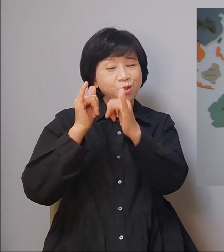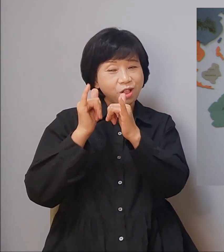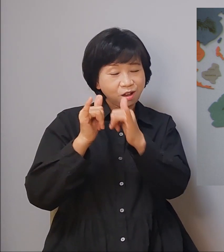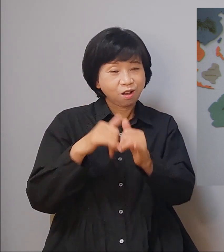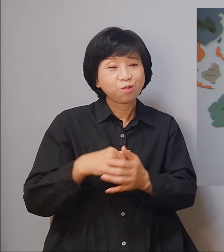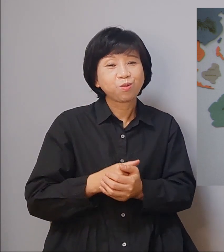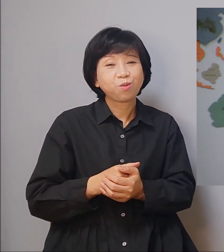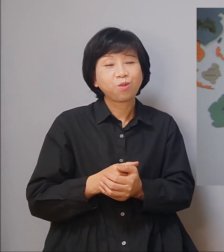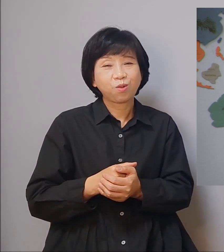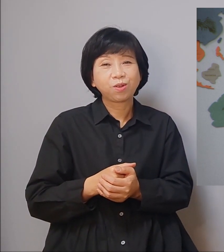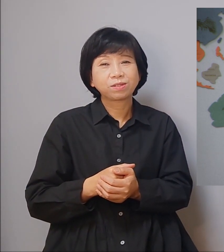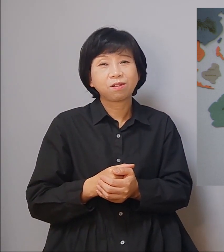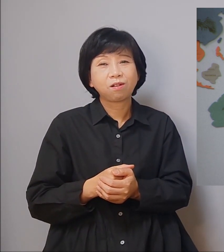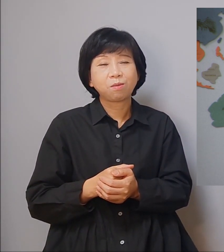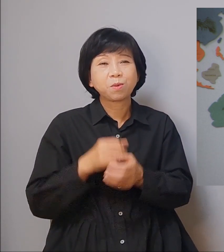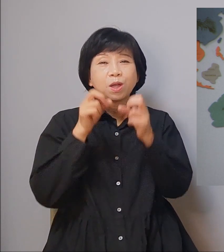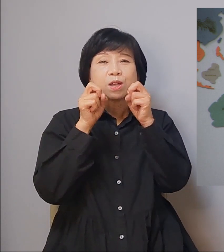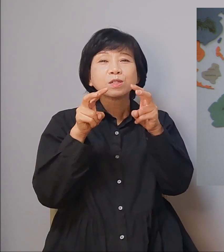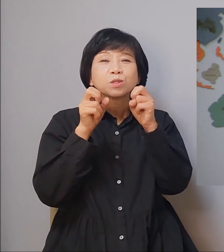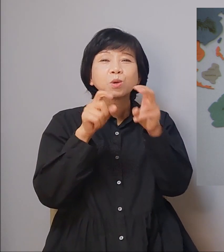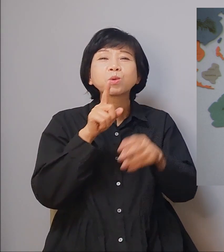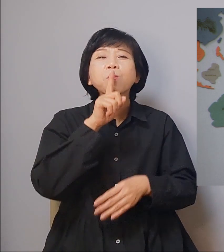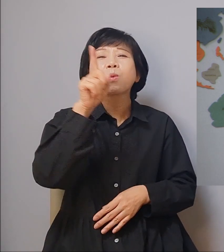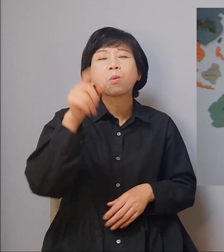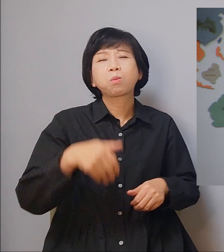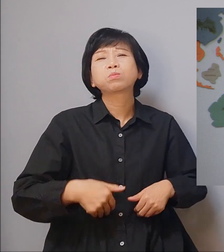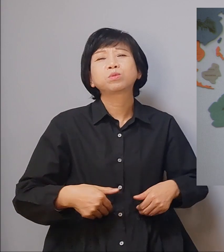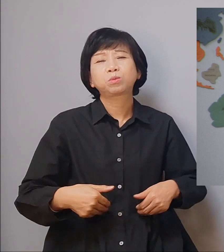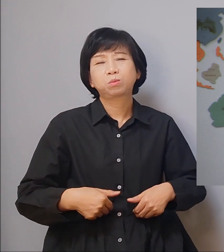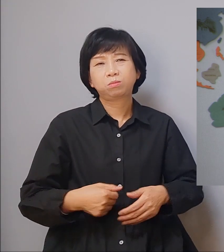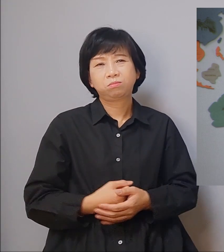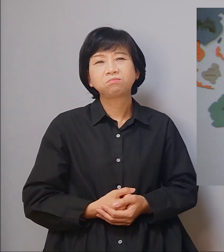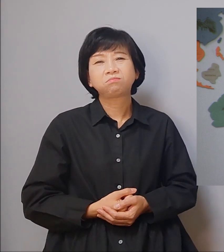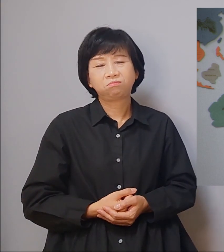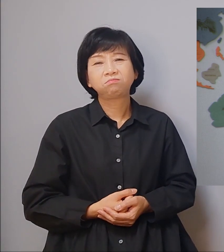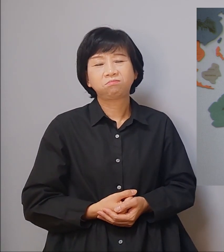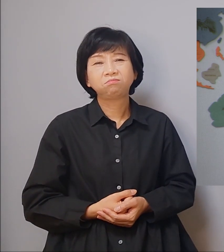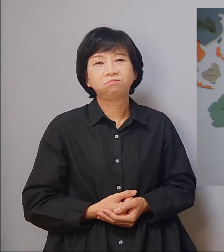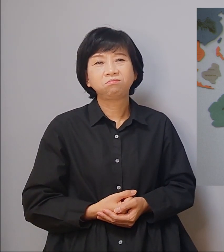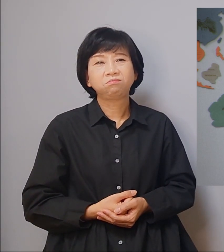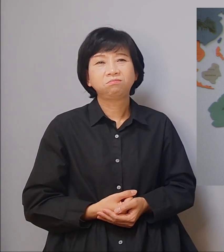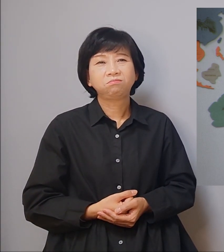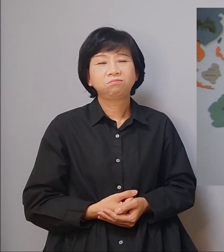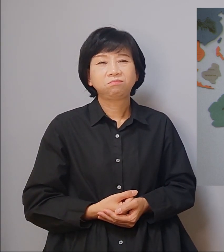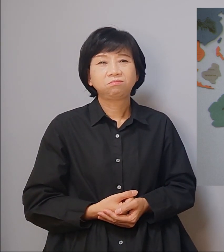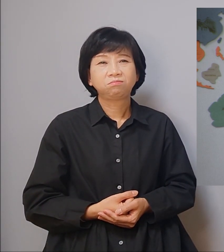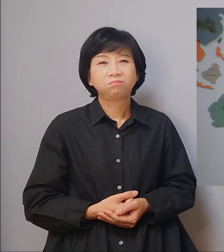성도님들께 자녀가 연락이 없습니다라는 얘기를 제가 한마디도 못 하겠어요. 네,